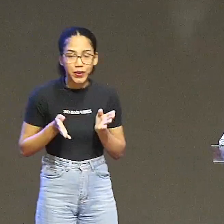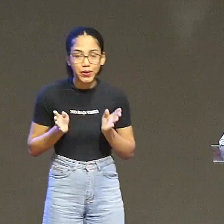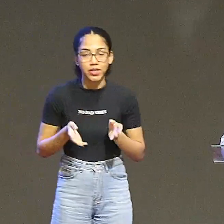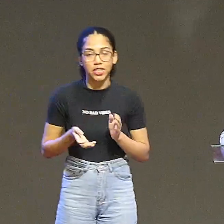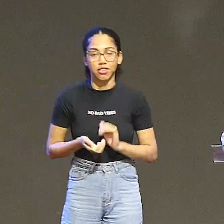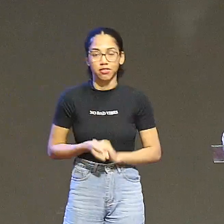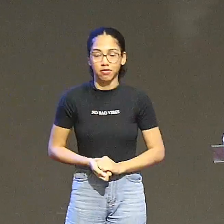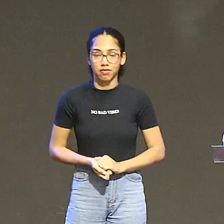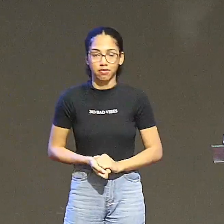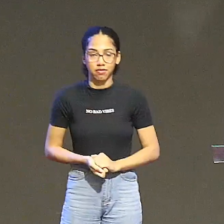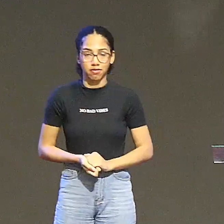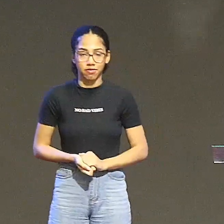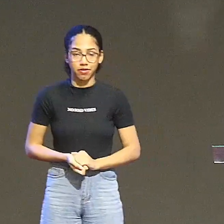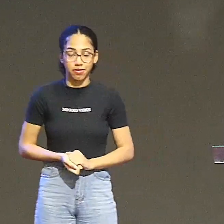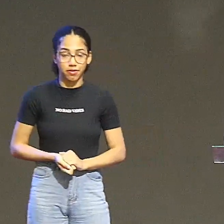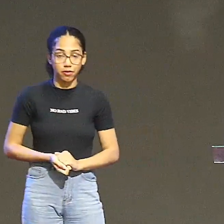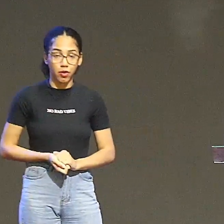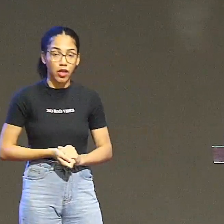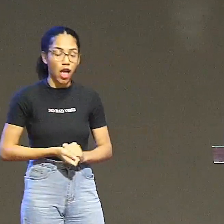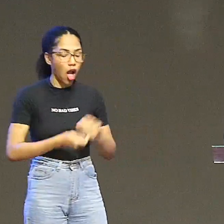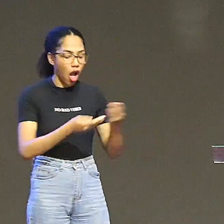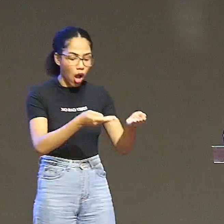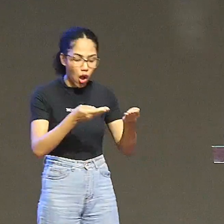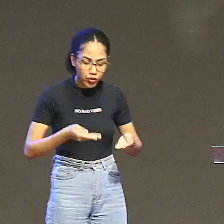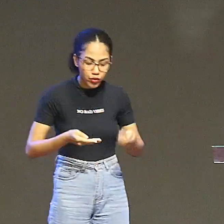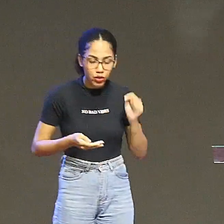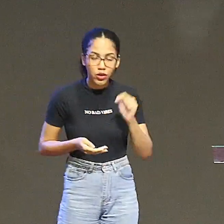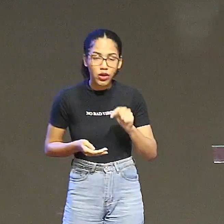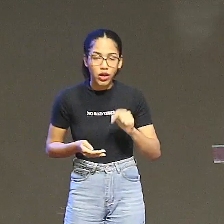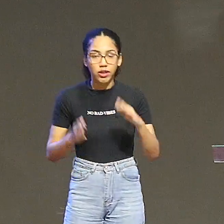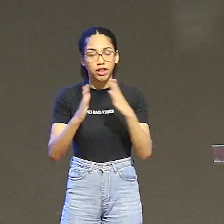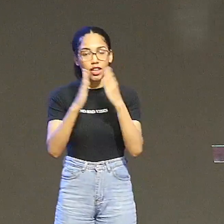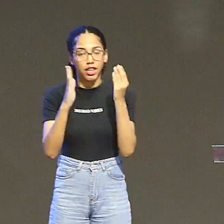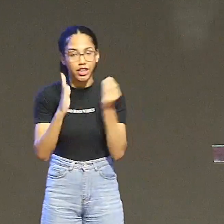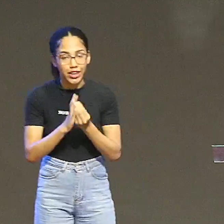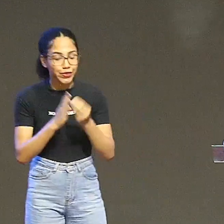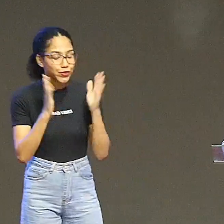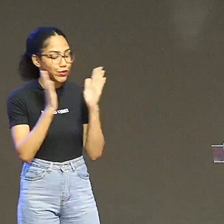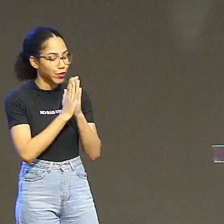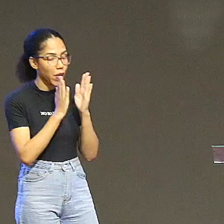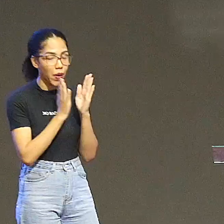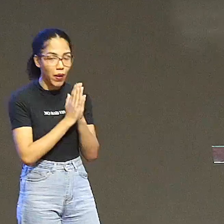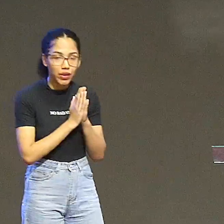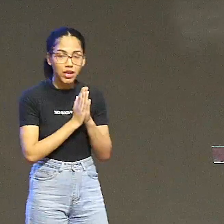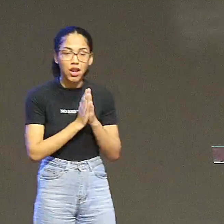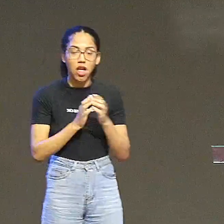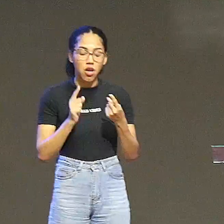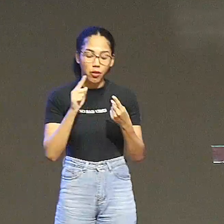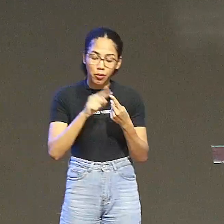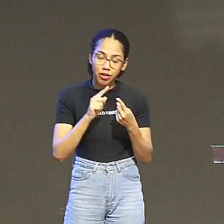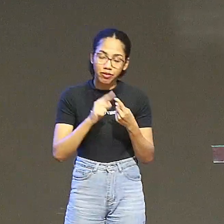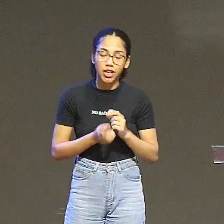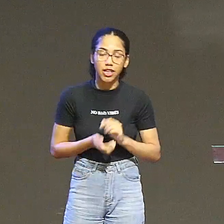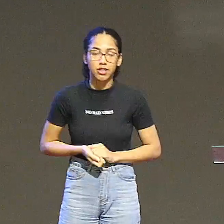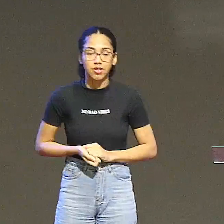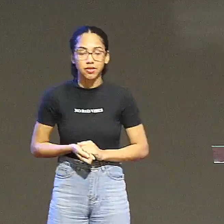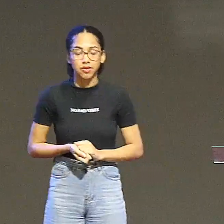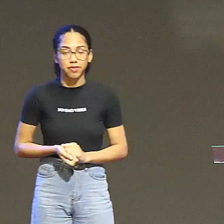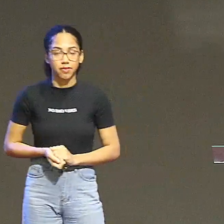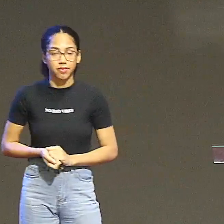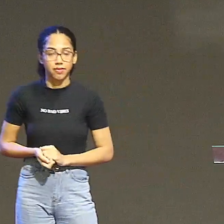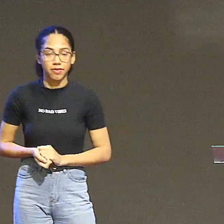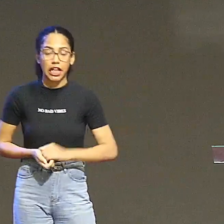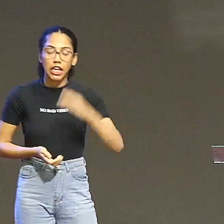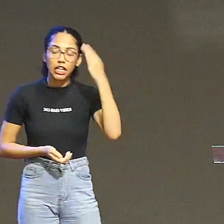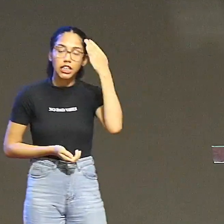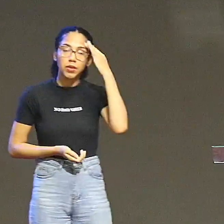do do vi na igreja vi uma vez na semana tá bom já orei uma vez e tá bom e não entendeu muito bem a questão